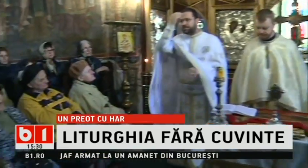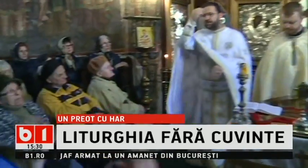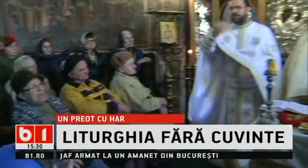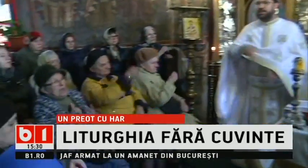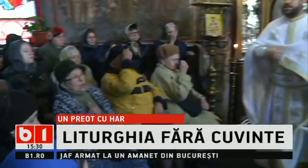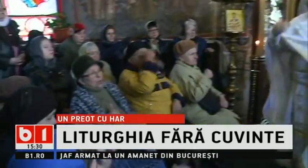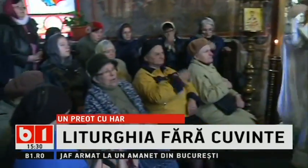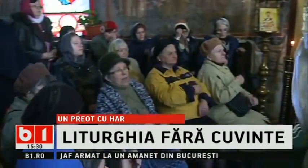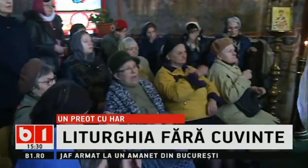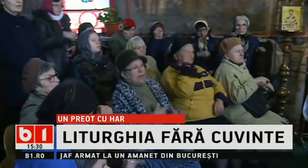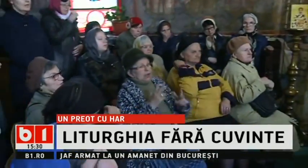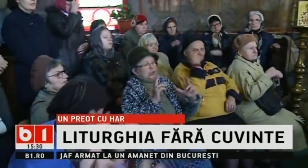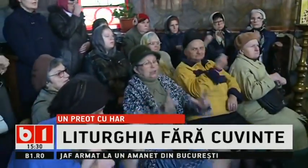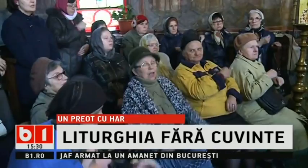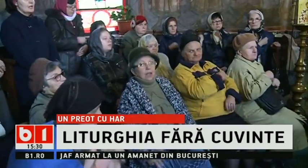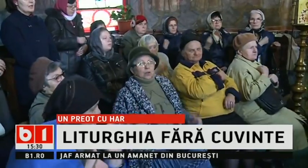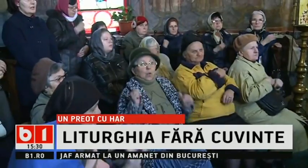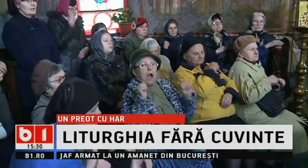Doamne,